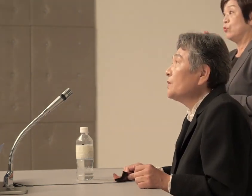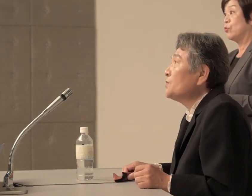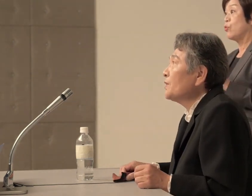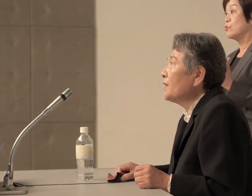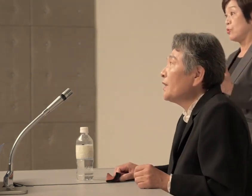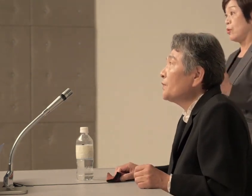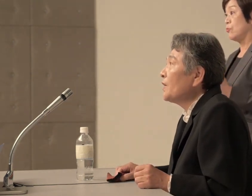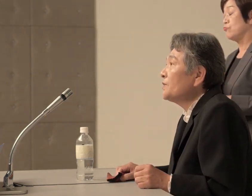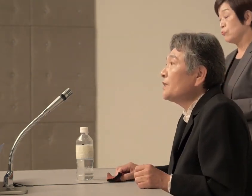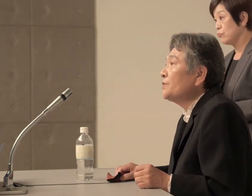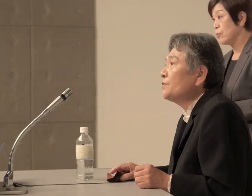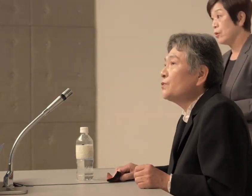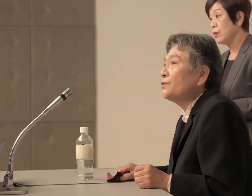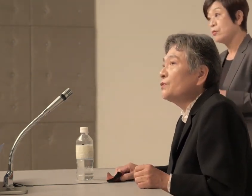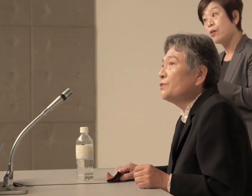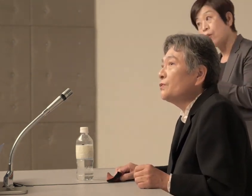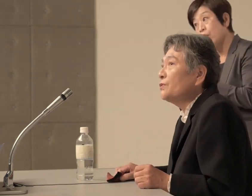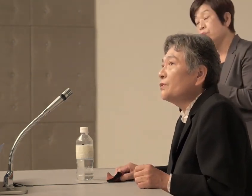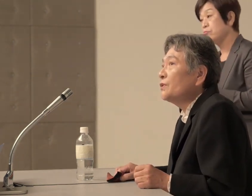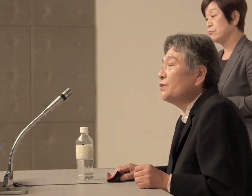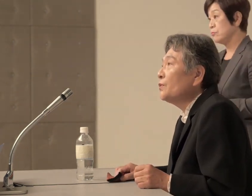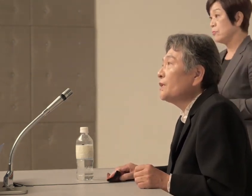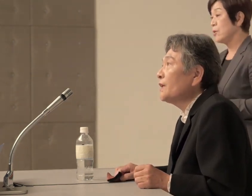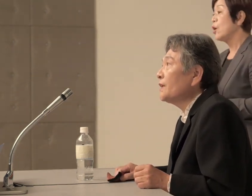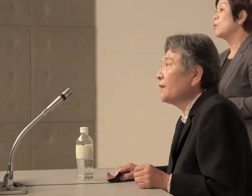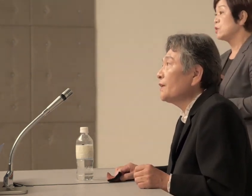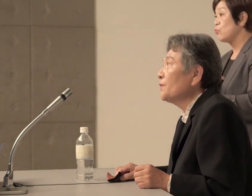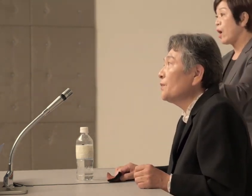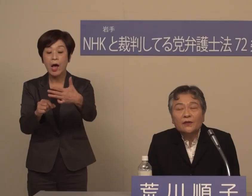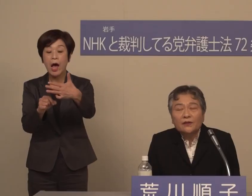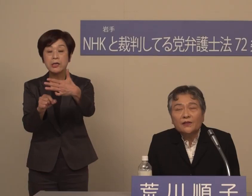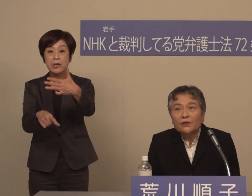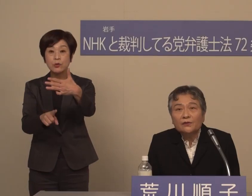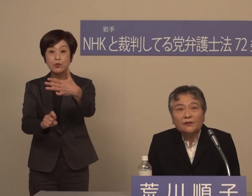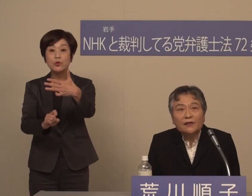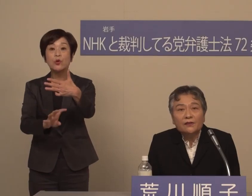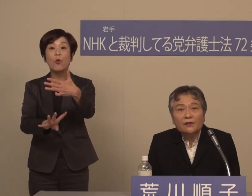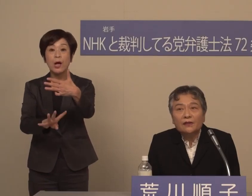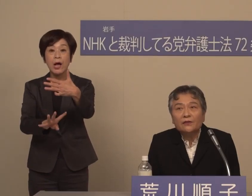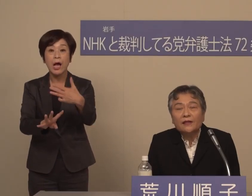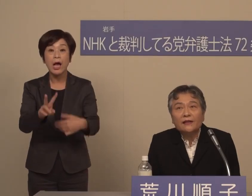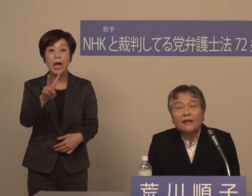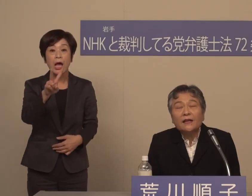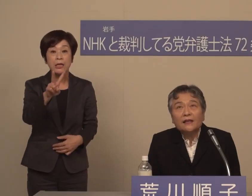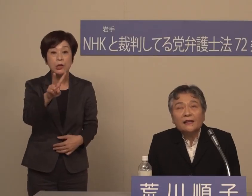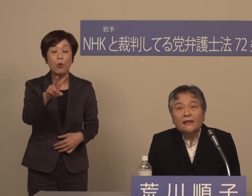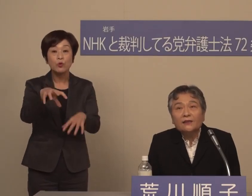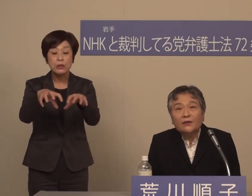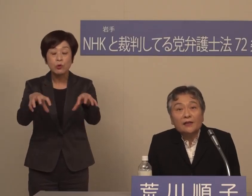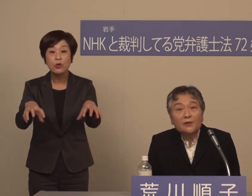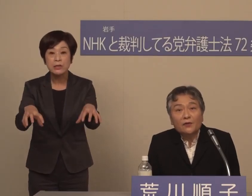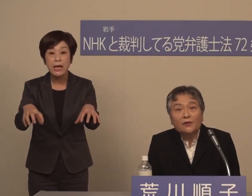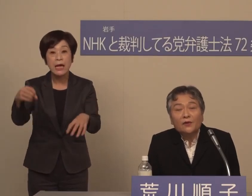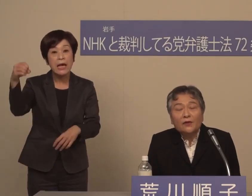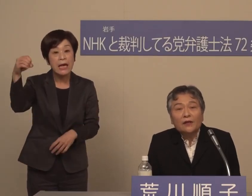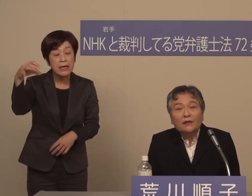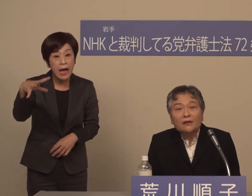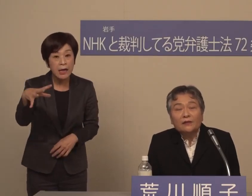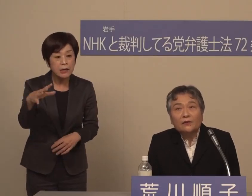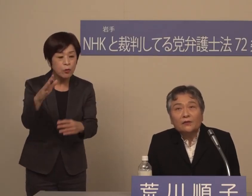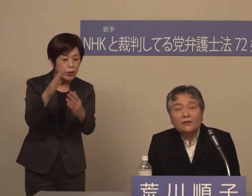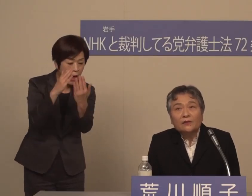あの私はねえと14aug がねあの二極性のあのだから光と闇の